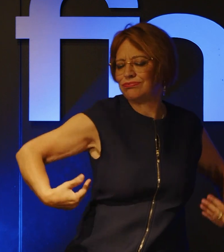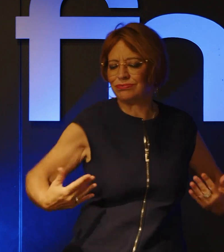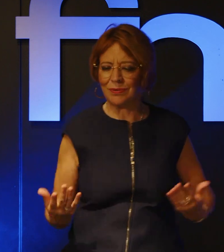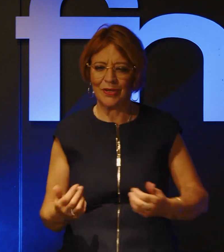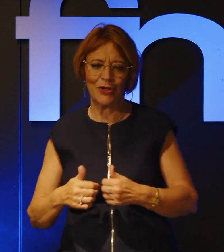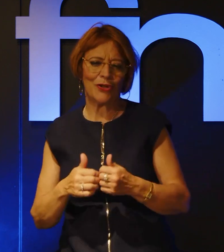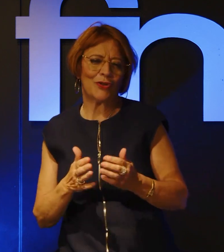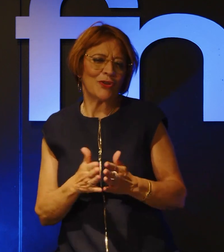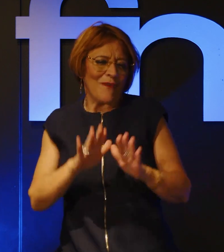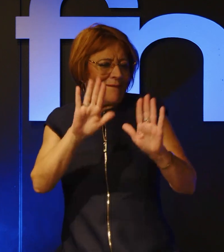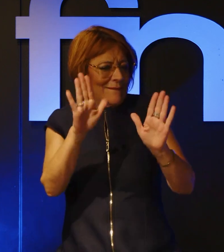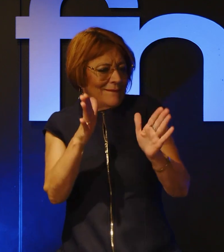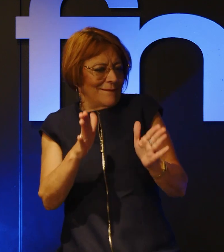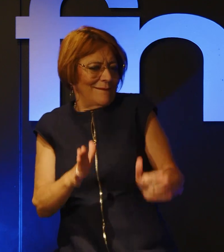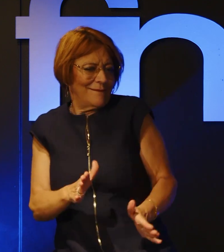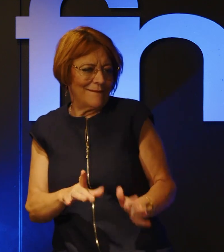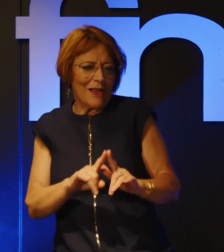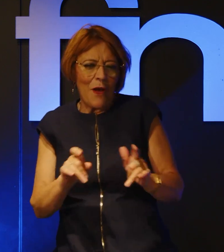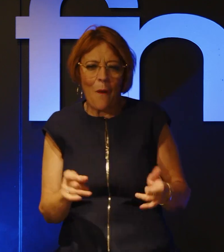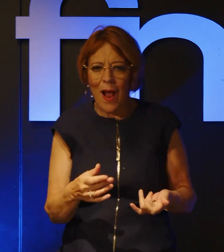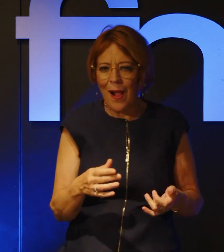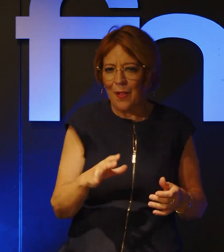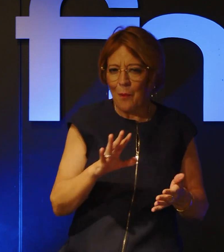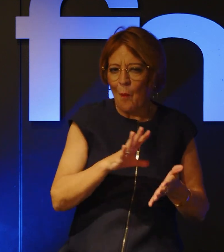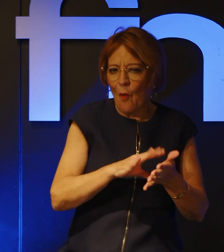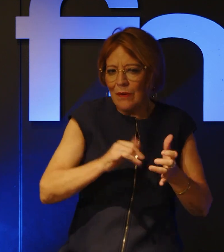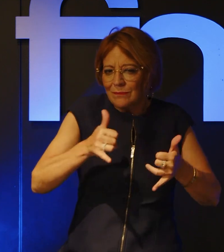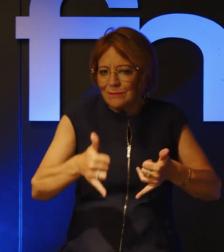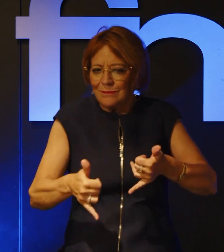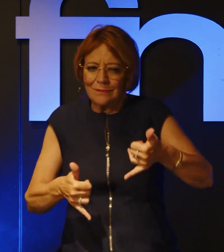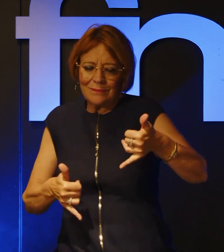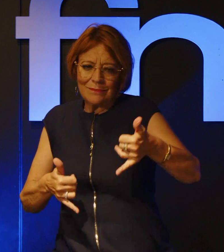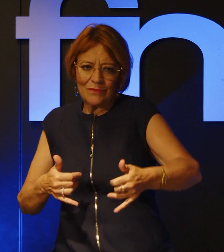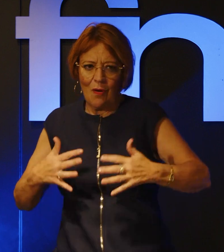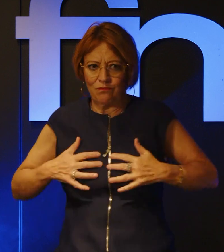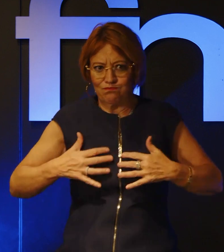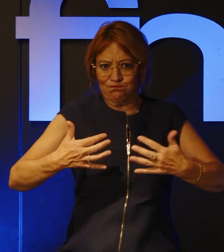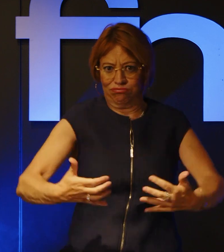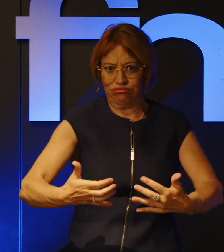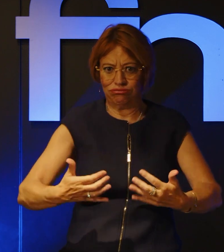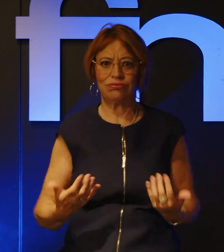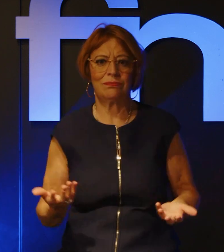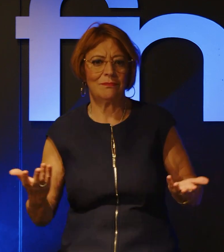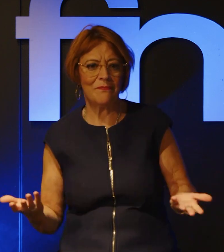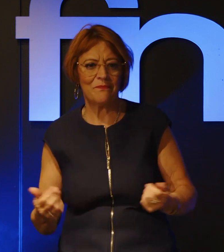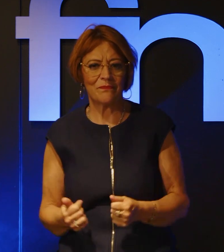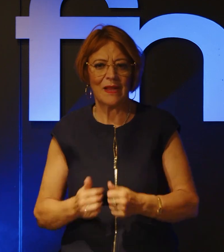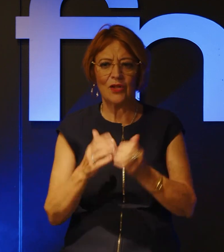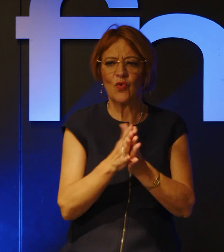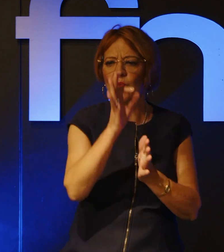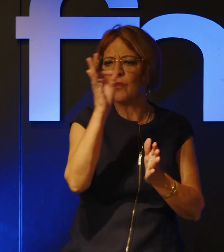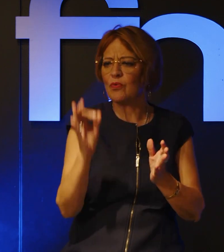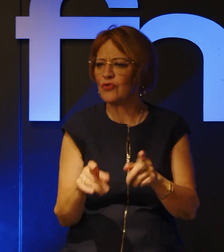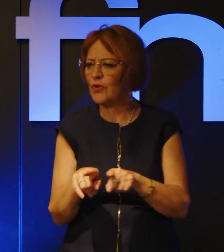toda fite modelo não é com os grandes seios Ou pelo menos em termos de proporção